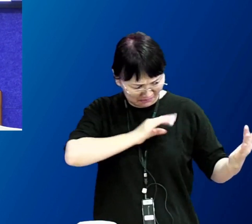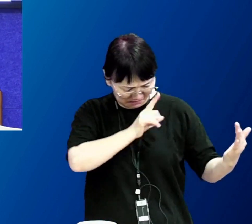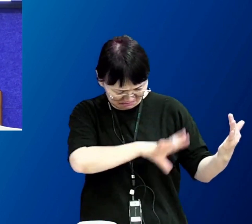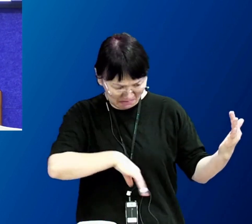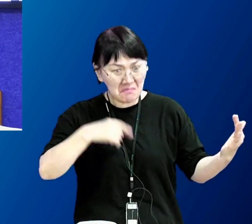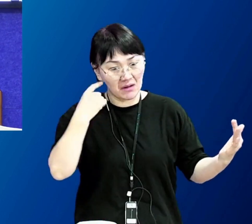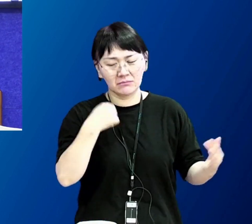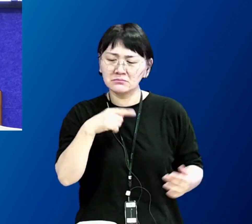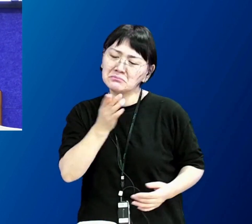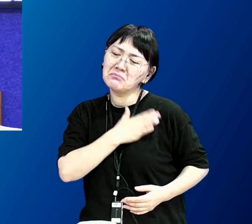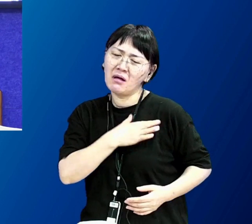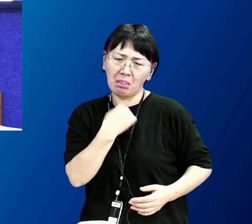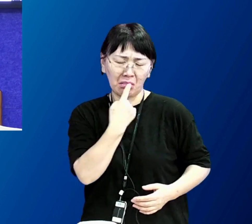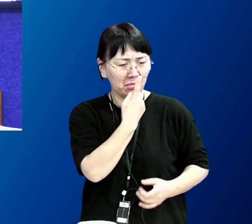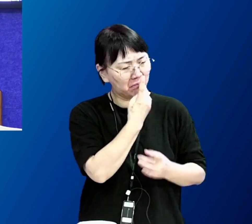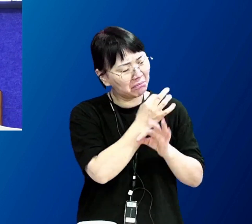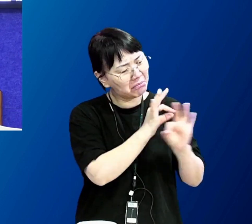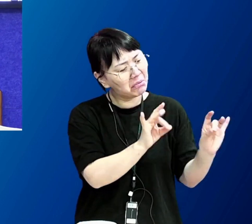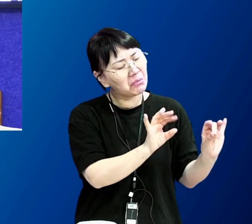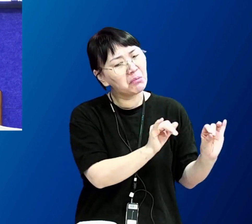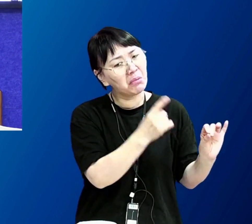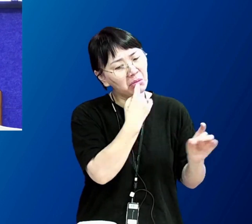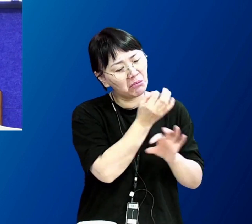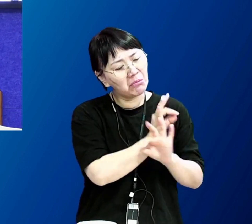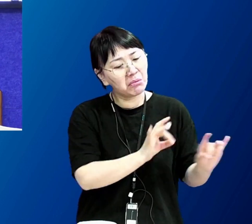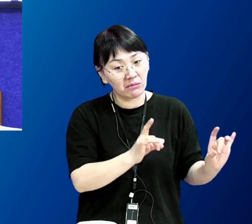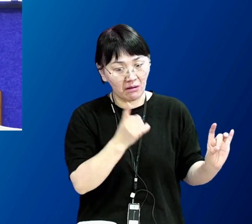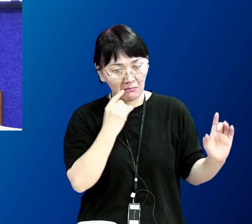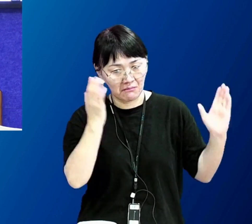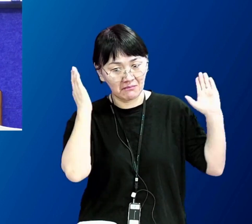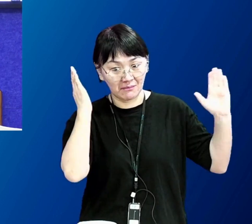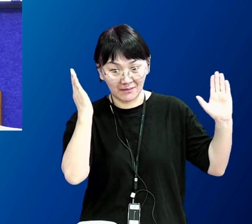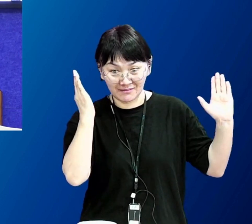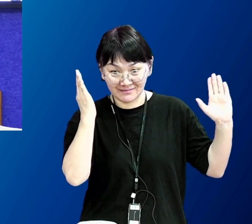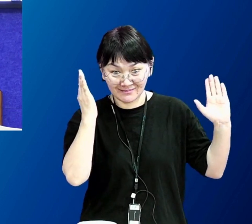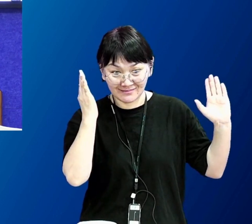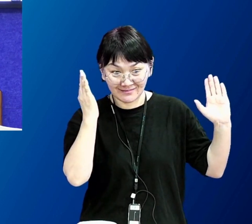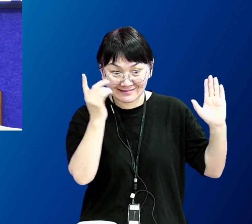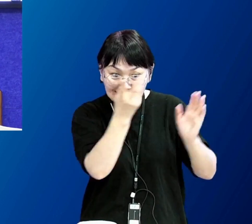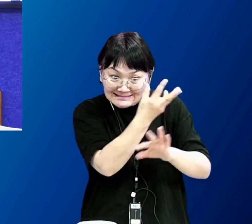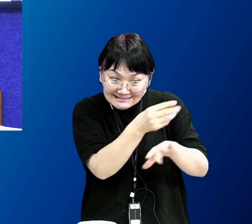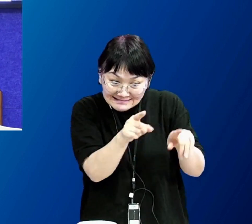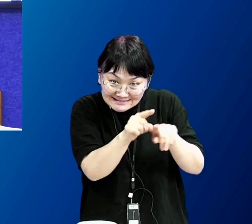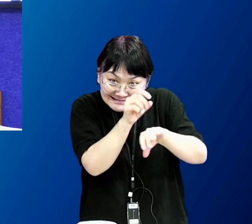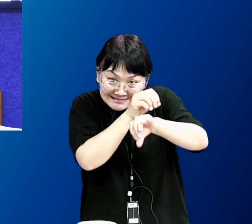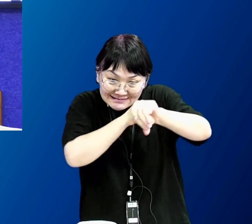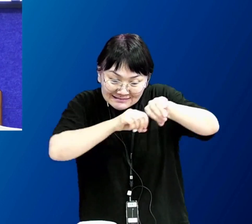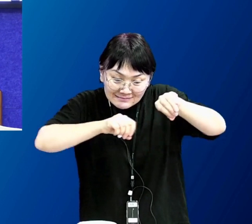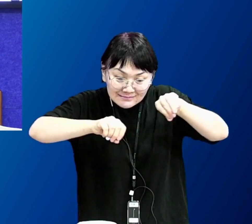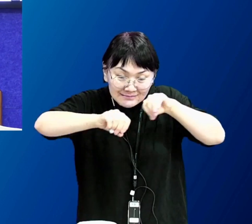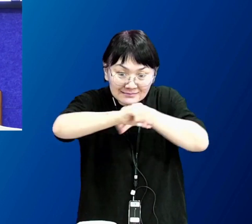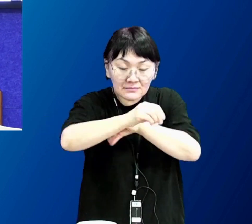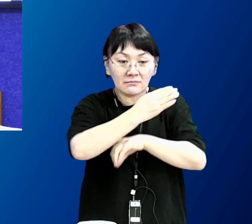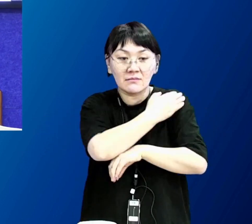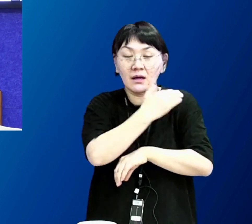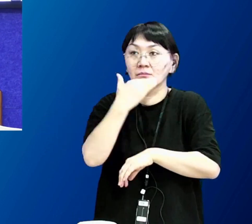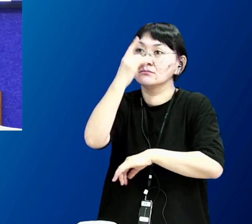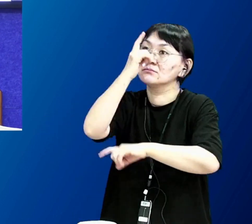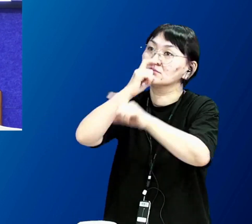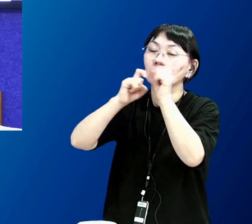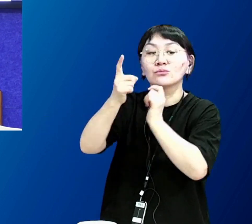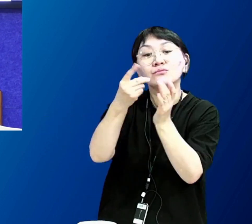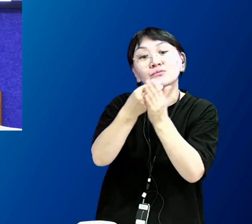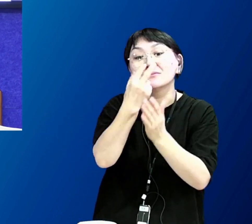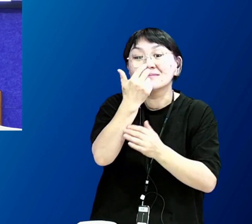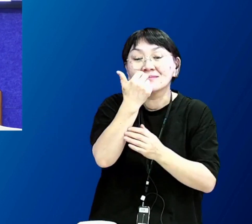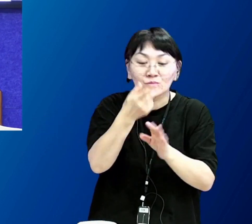хэлж чадна вэ? За үүнийг бид хүн эзэнтэй холбоод бодож үзье.